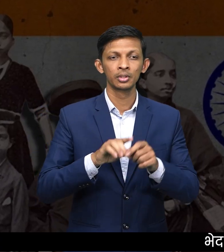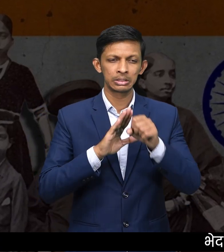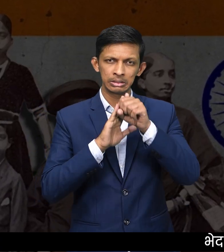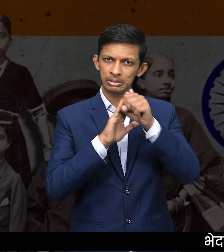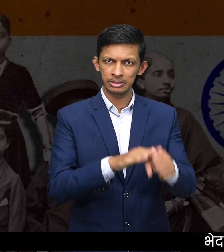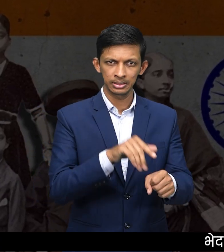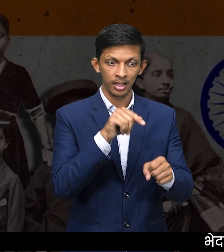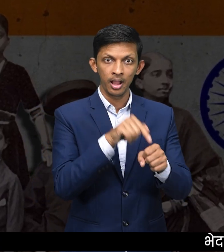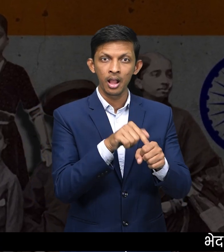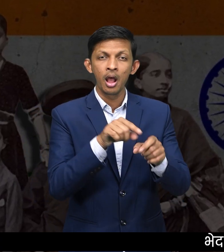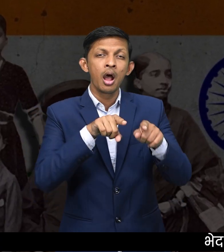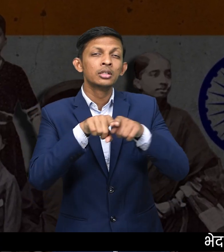भेदभाव का एक उदाहरण,